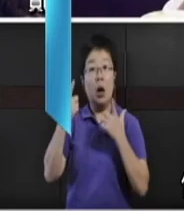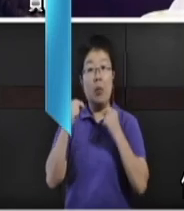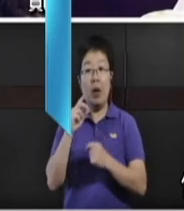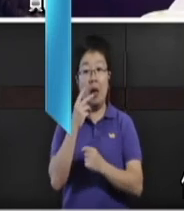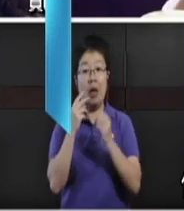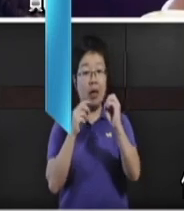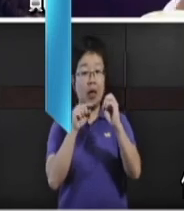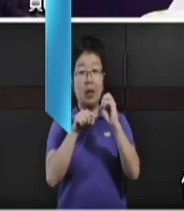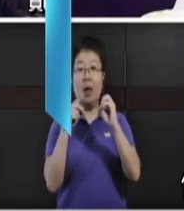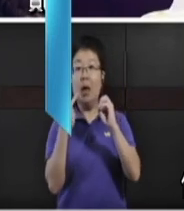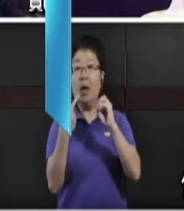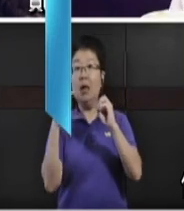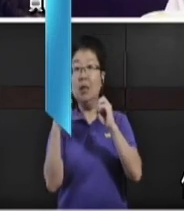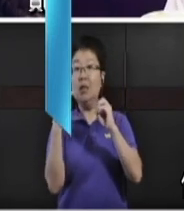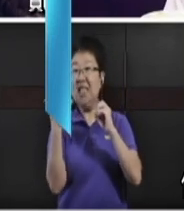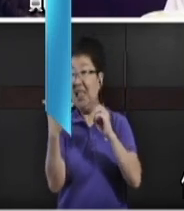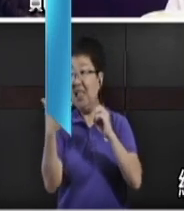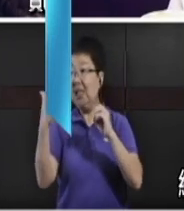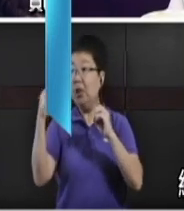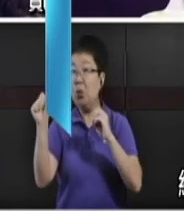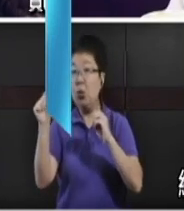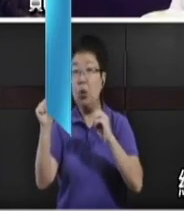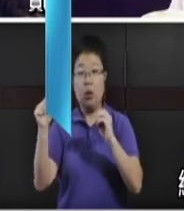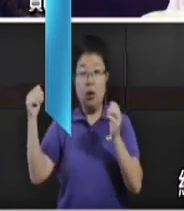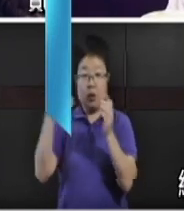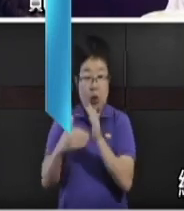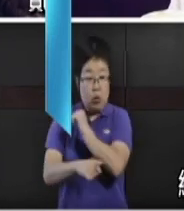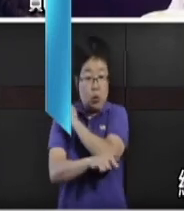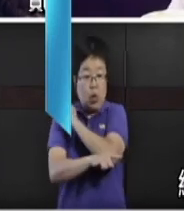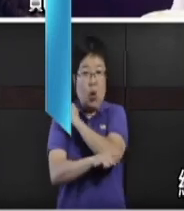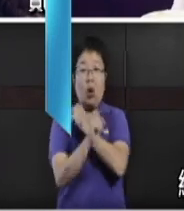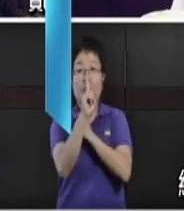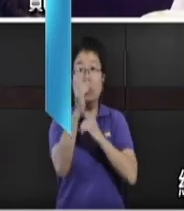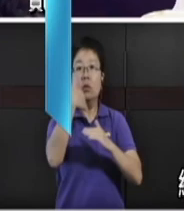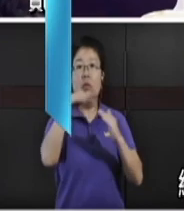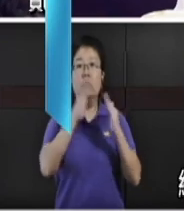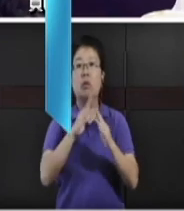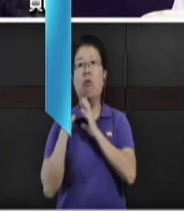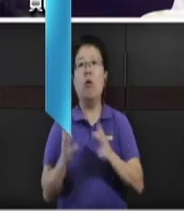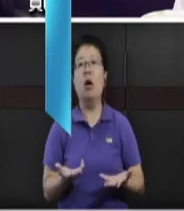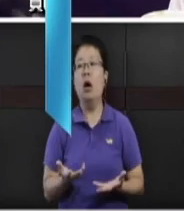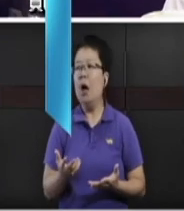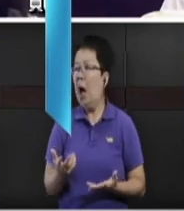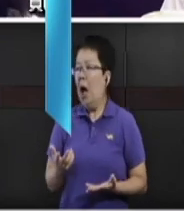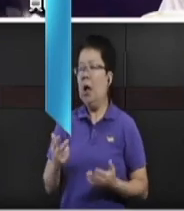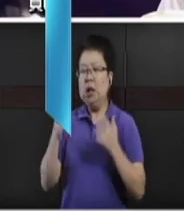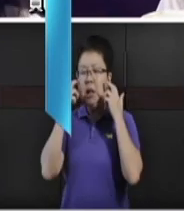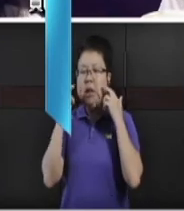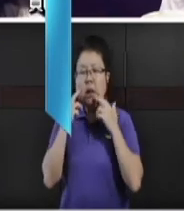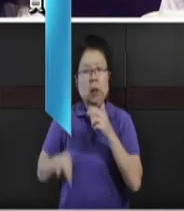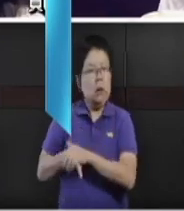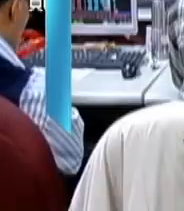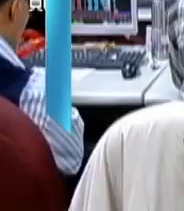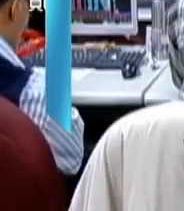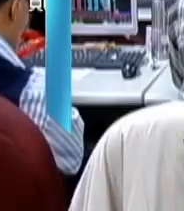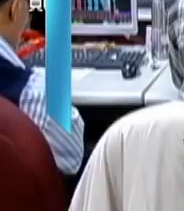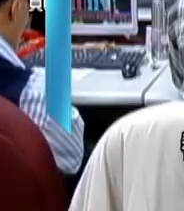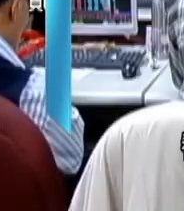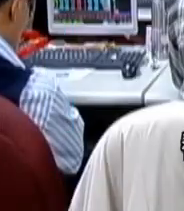额年金的给付，要由最后一个学校负担，就是他可以不要负担，因为坦白说都是违宪的条文。可是就过了。 看看退辅基金总